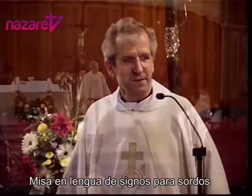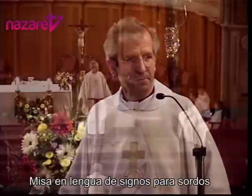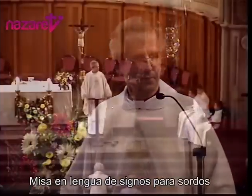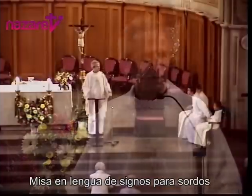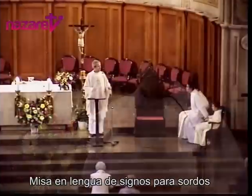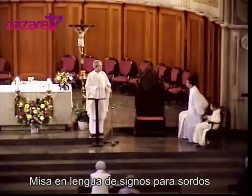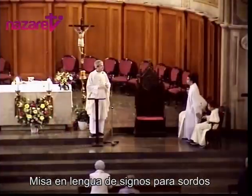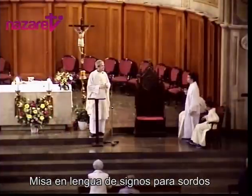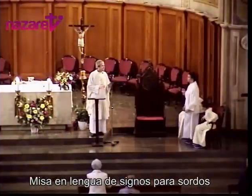Gracias.